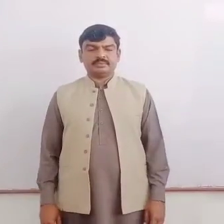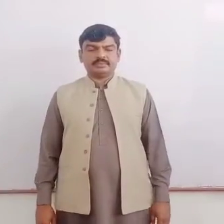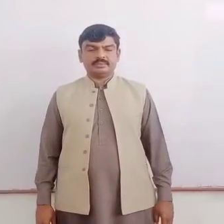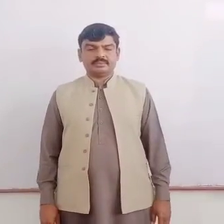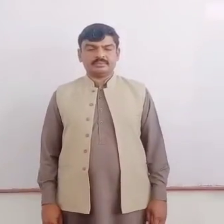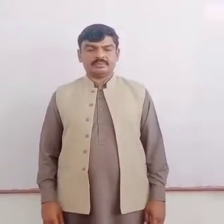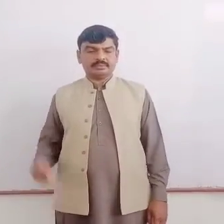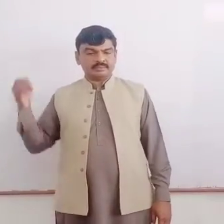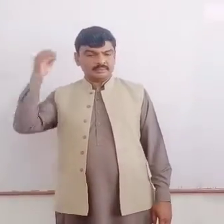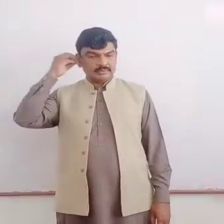गूंज,